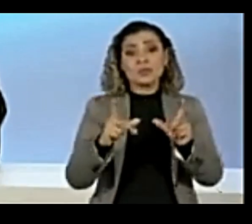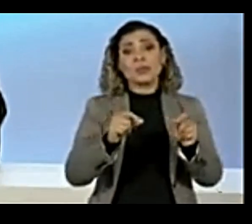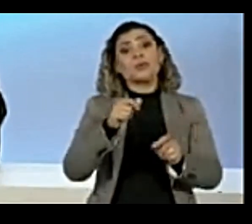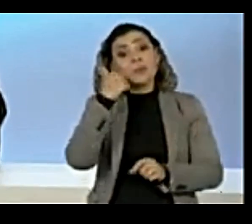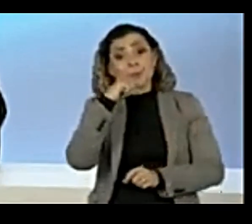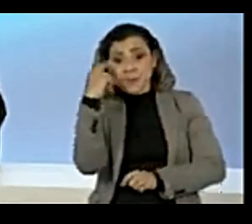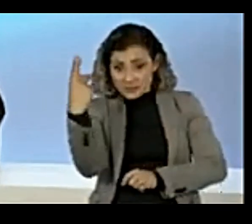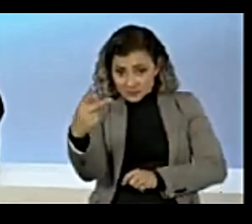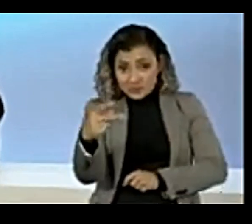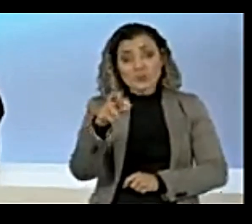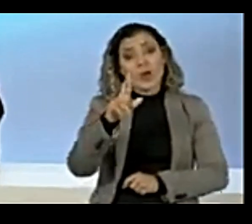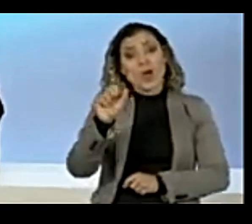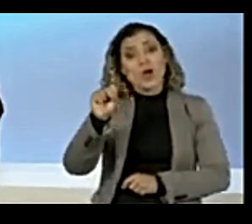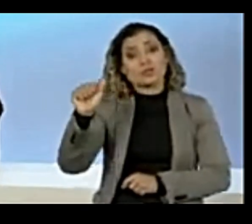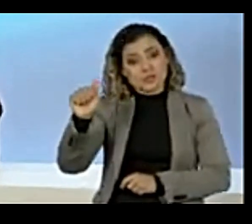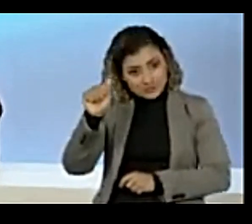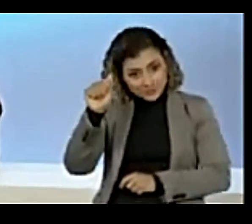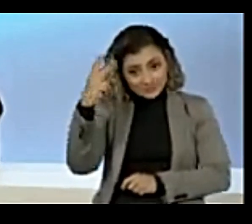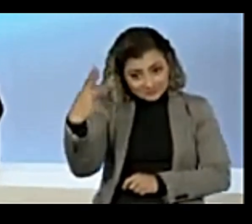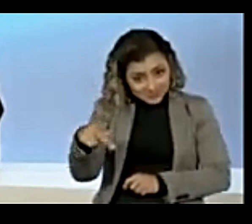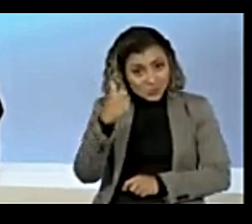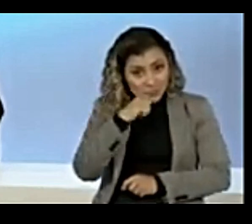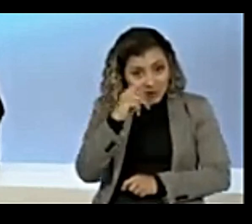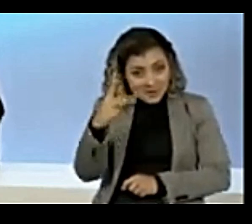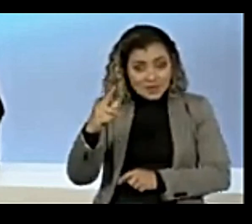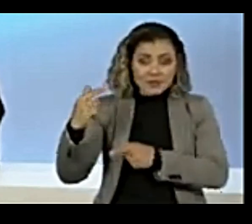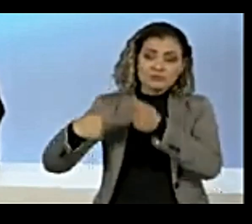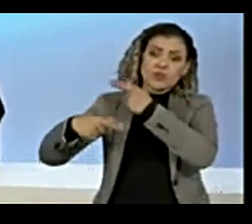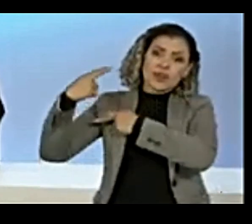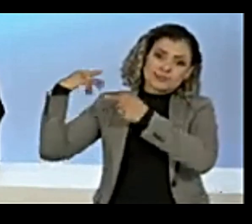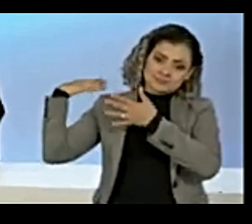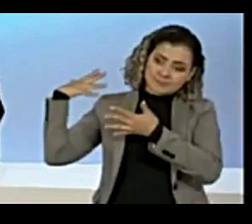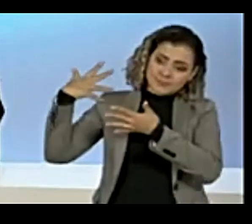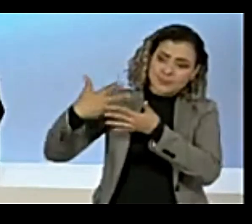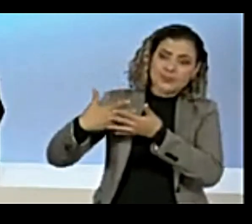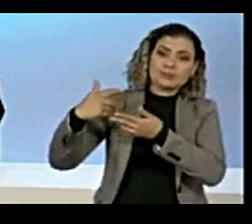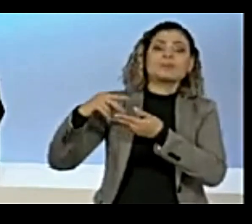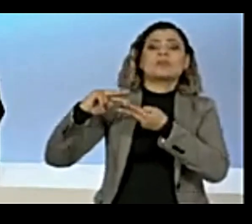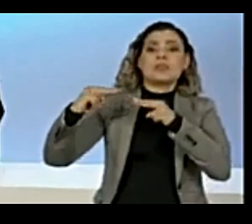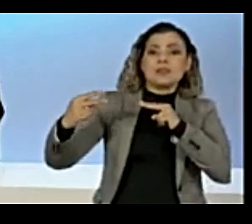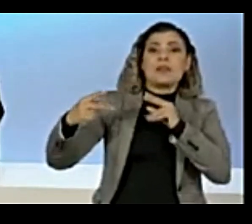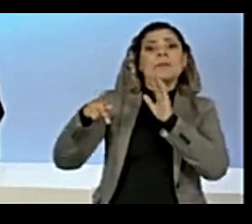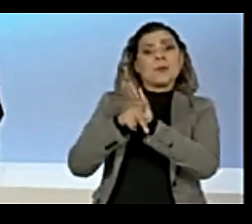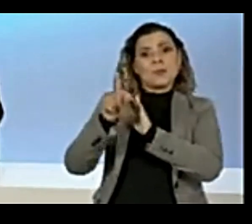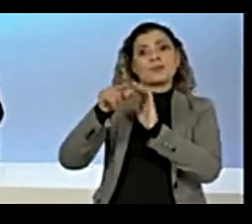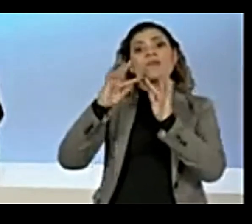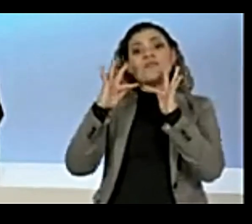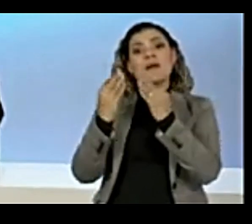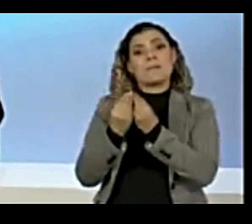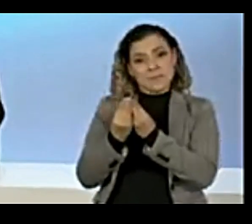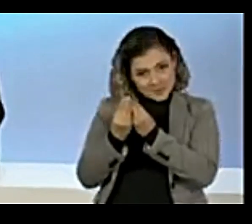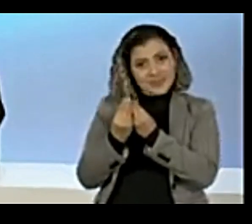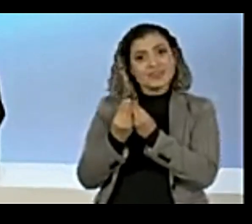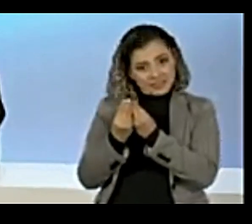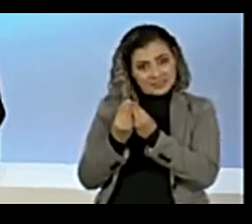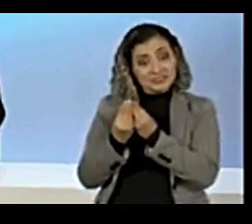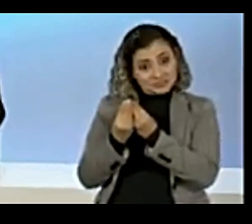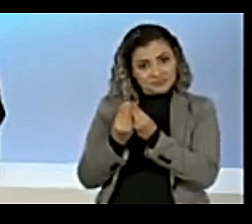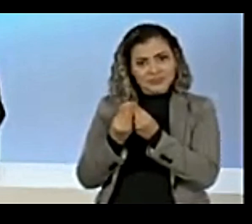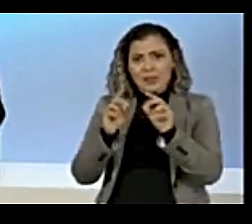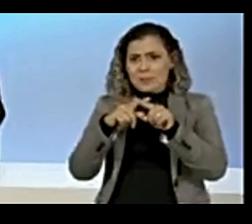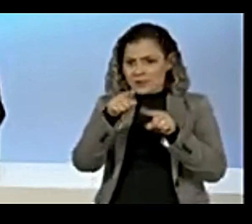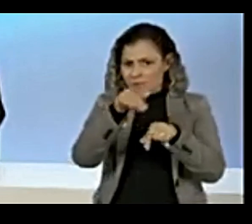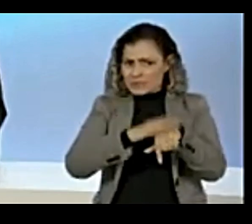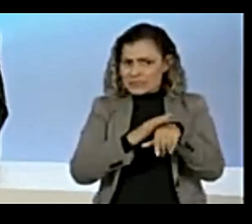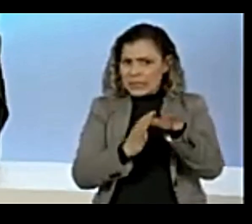tua mãe, a dona Rosa Esmeralda. Eu quero saber se a decisão por montar uma rede de vender coxinhas é um pouco